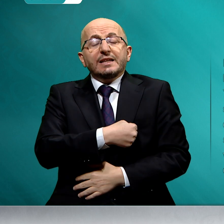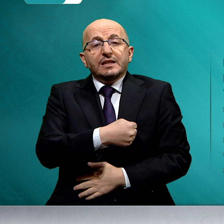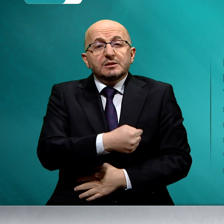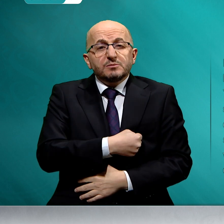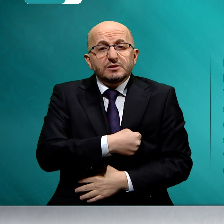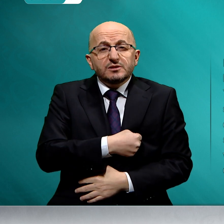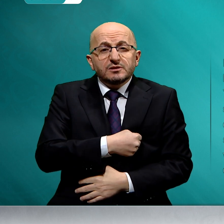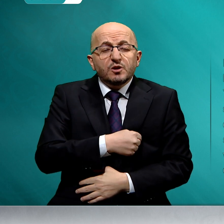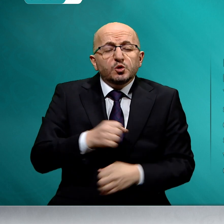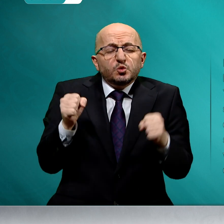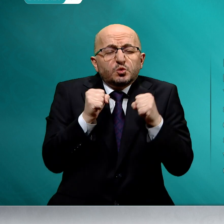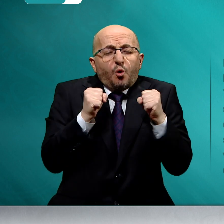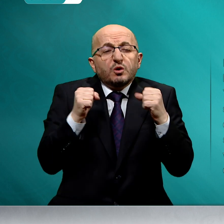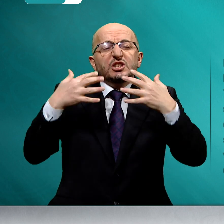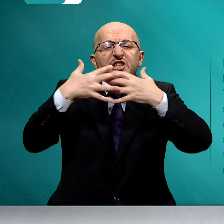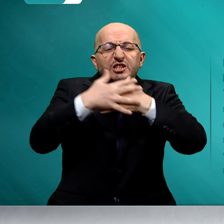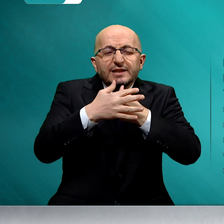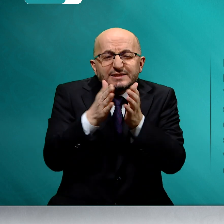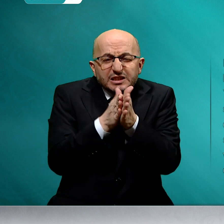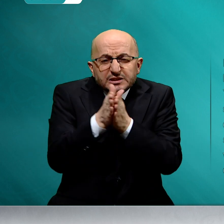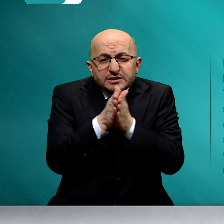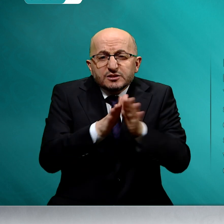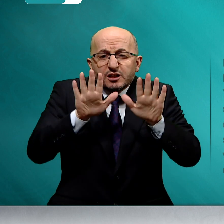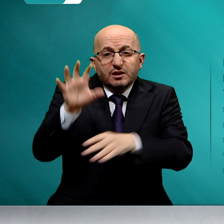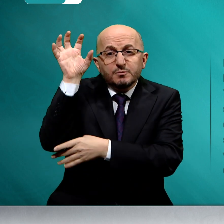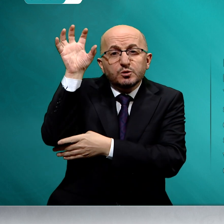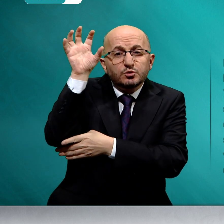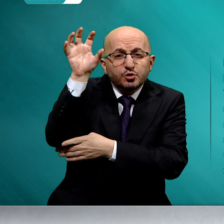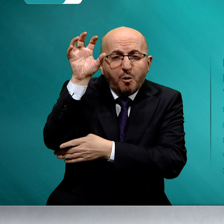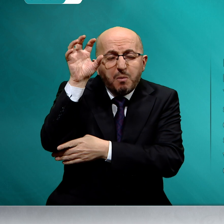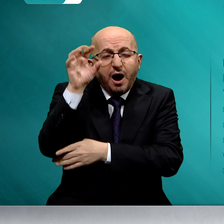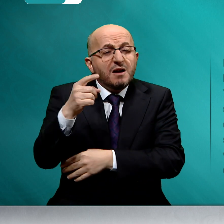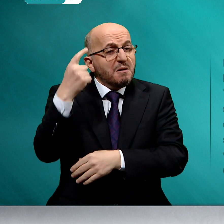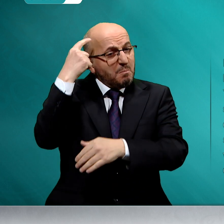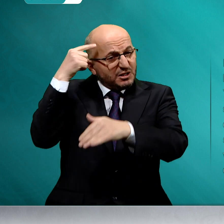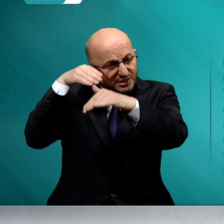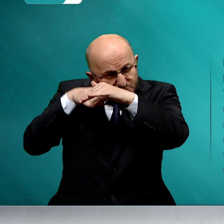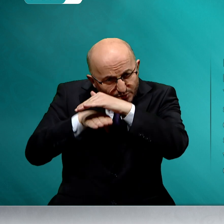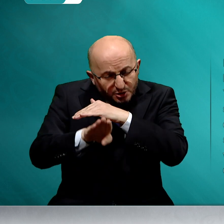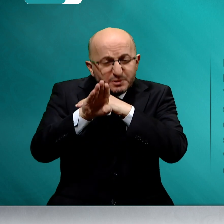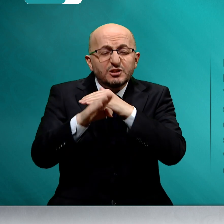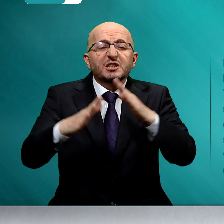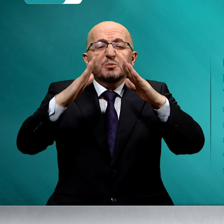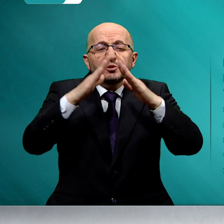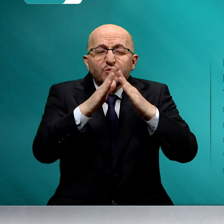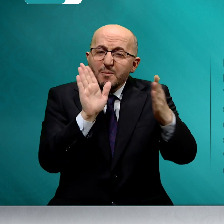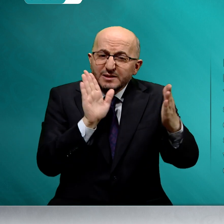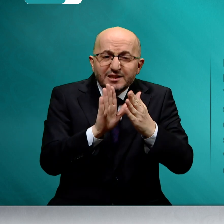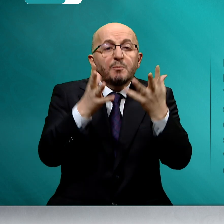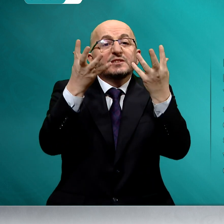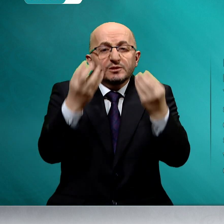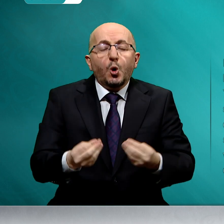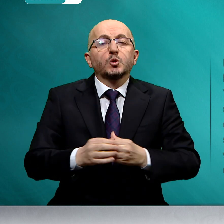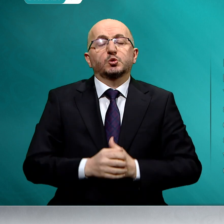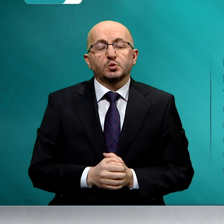Yüreklerimiz soğuk kış gecelerinde ısınacakları bir soba, başlarını sokabilecekleri bir yuva mesabesinde